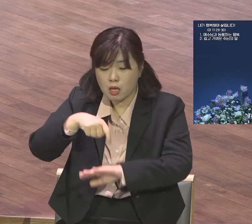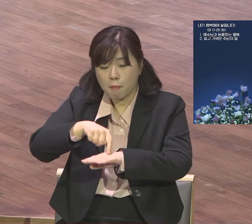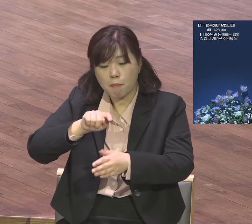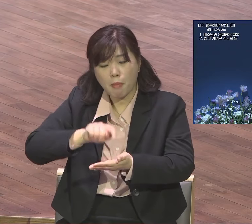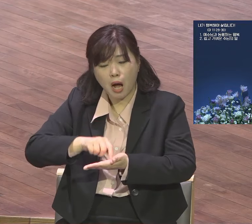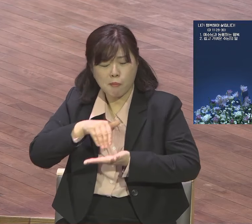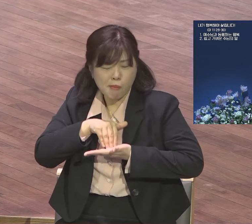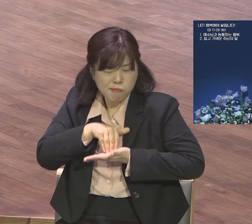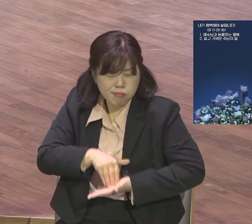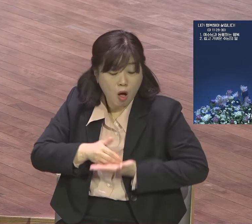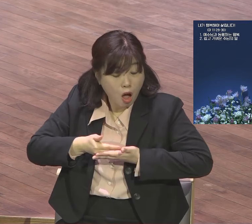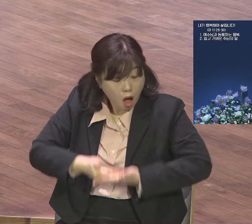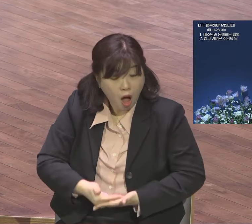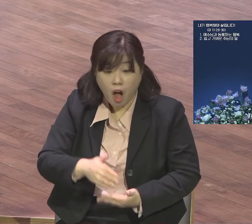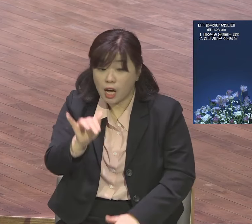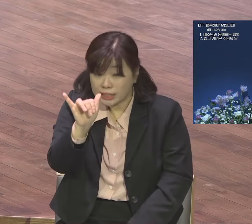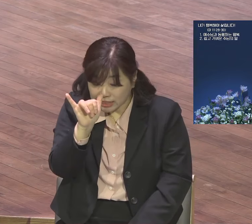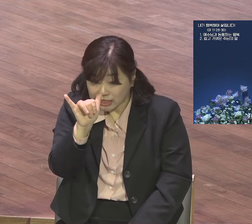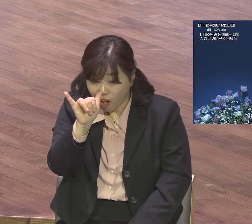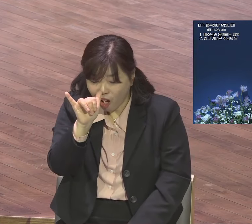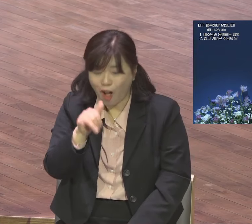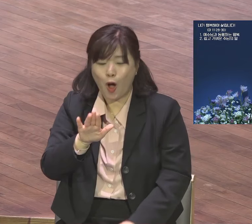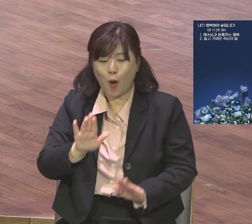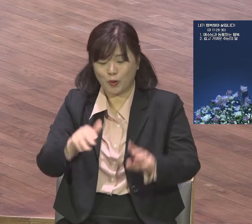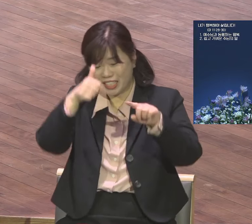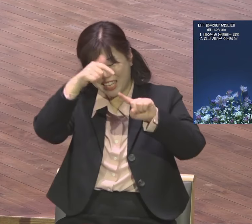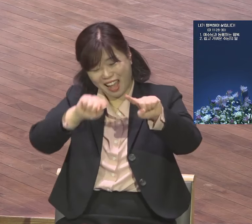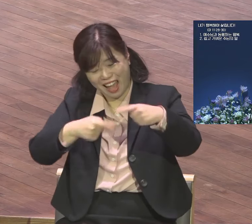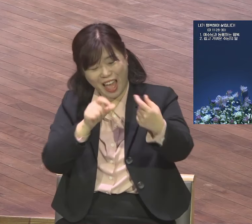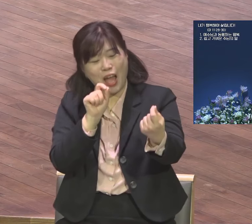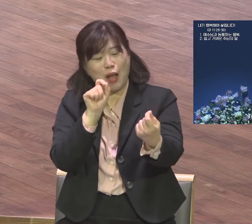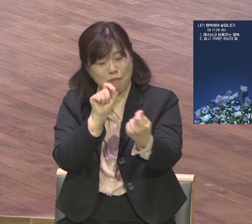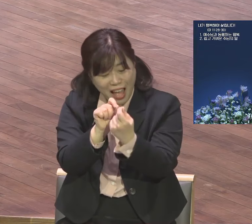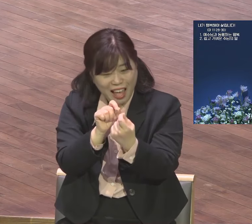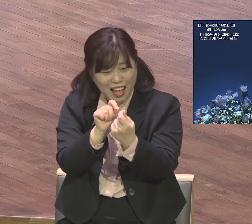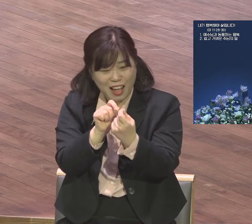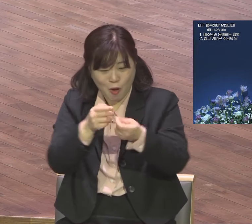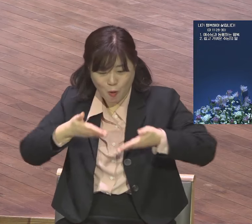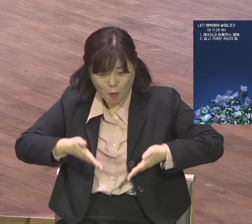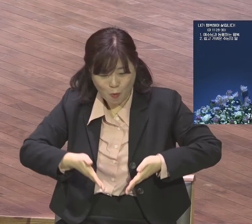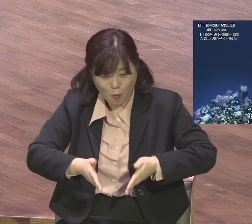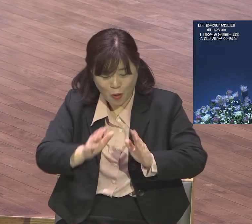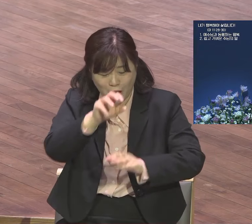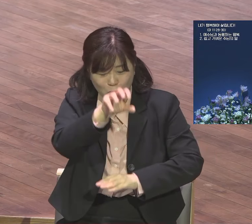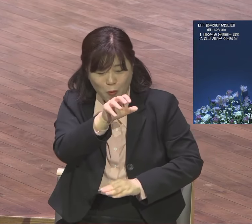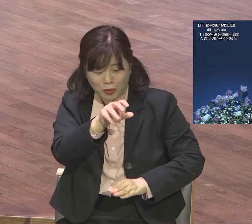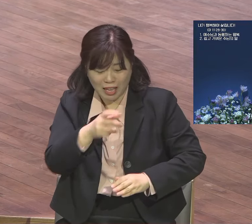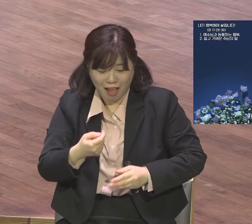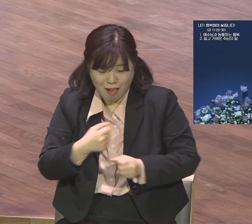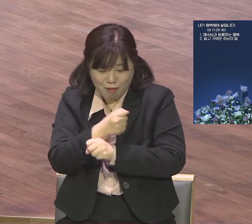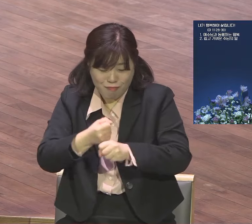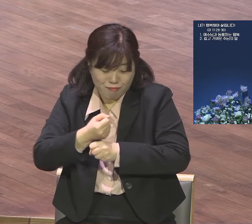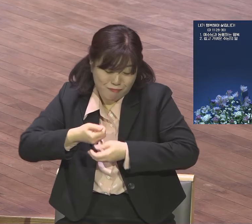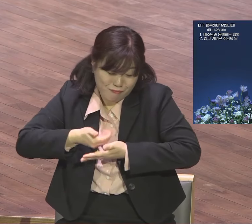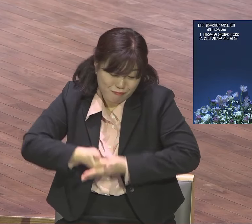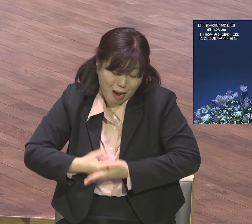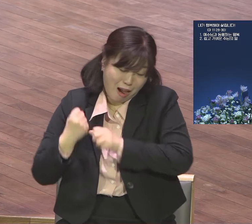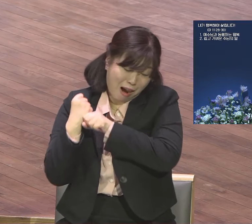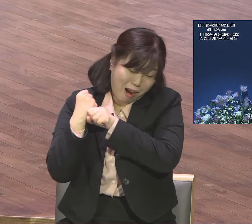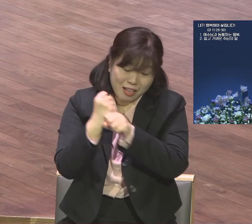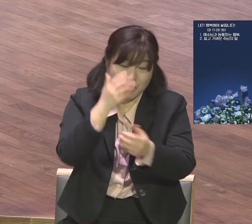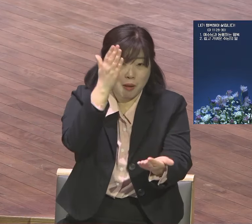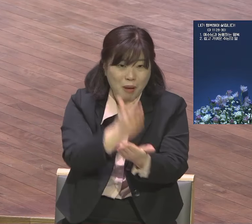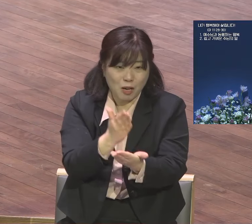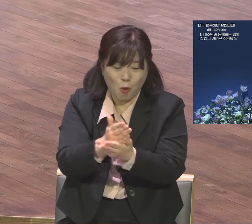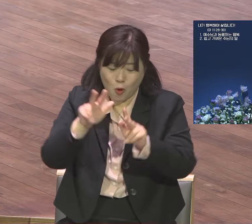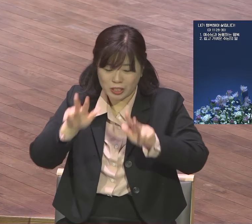짐이 있으시다면 고향 가시는 길에 가져가지 마시고 이 열차 안에 훌훌 다 털어버리고 행복하게 다녀오시기